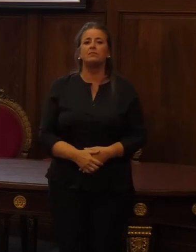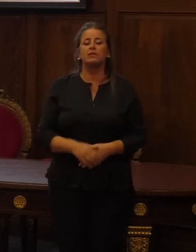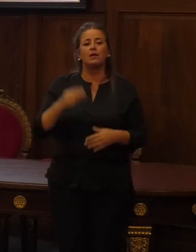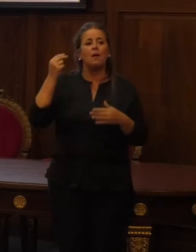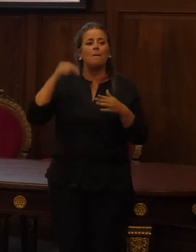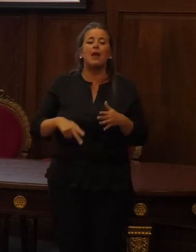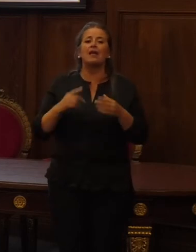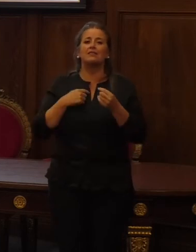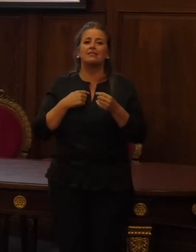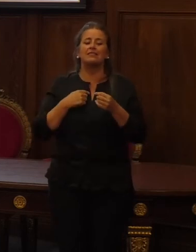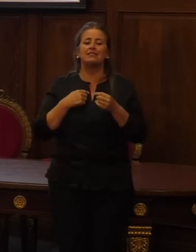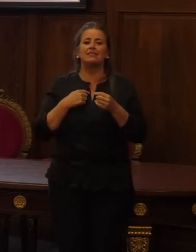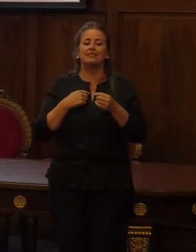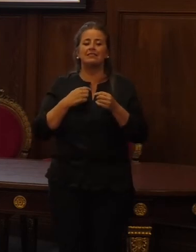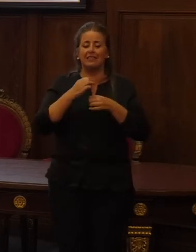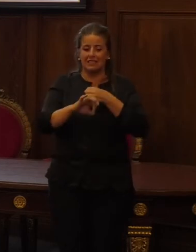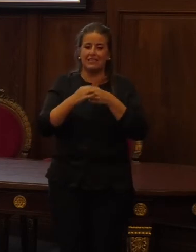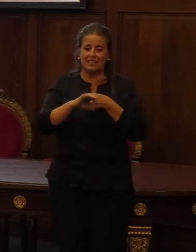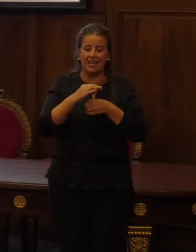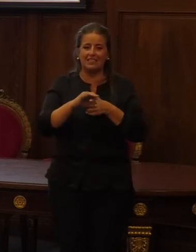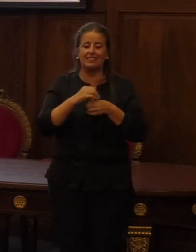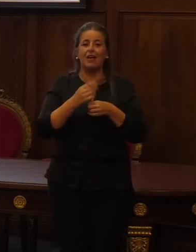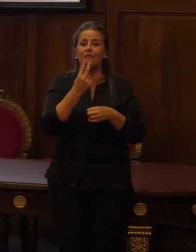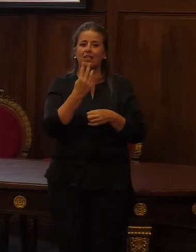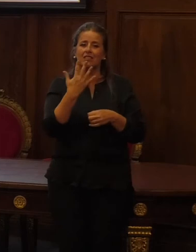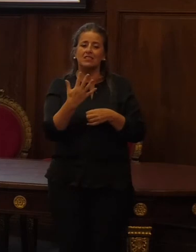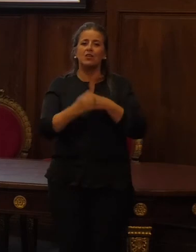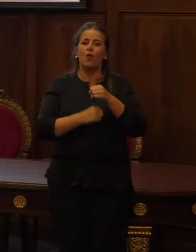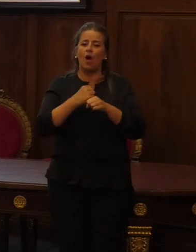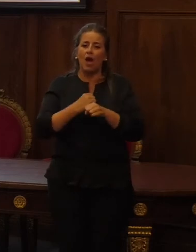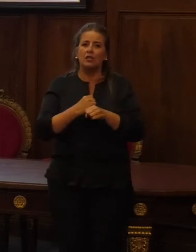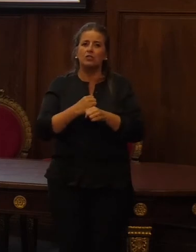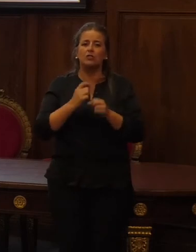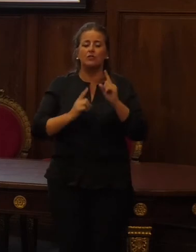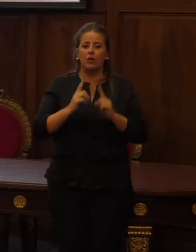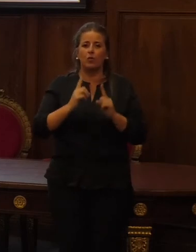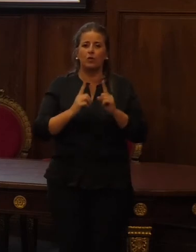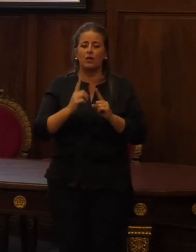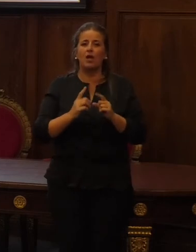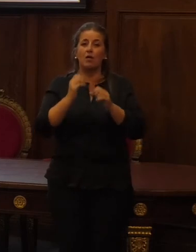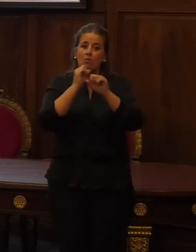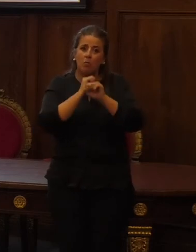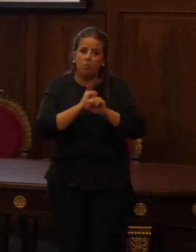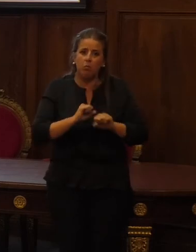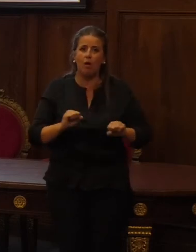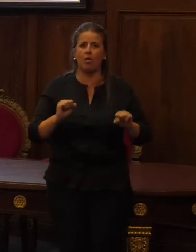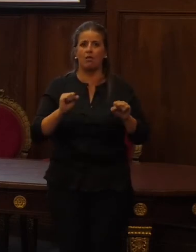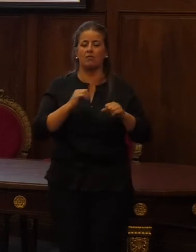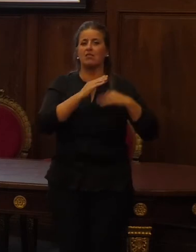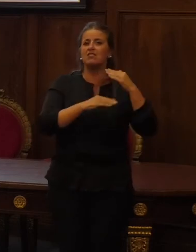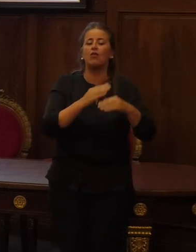Planes de enseñanza. Los 25 años de facultad son también la posibilidad de nuestros